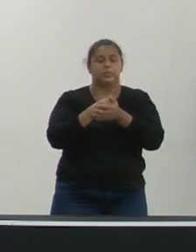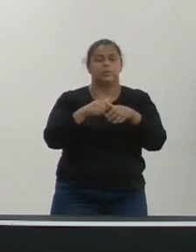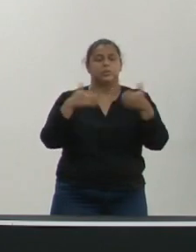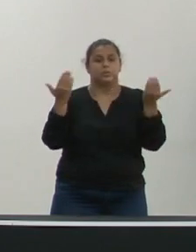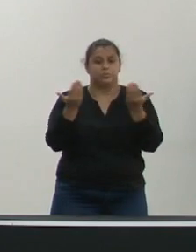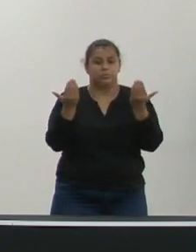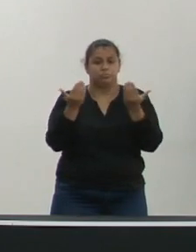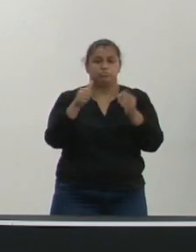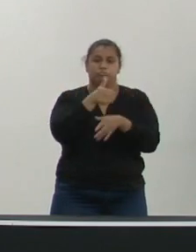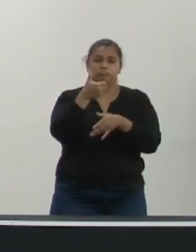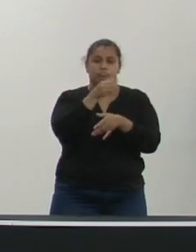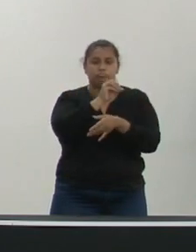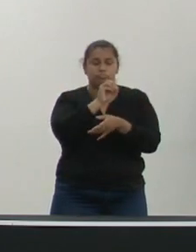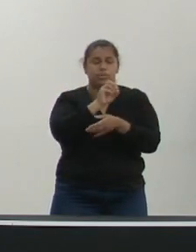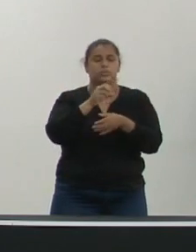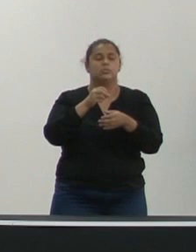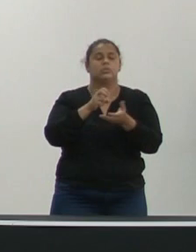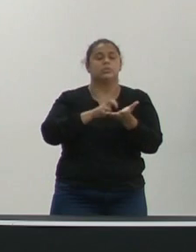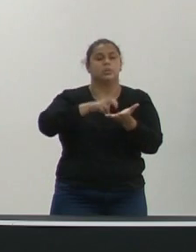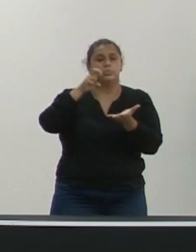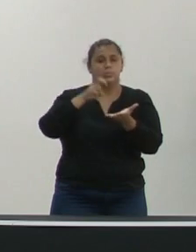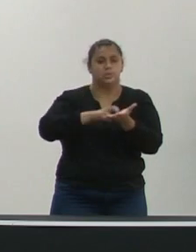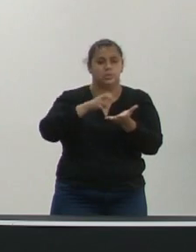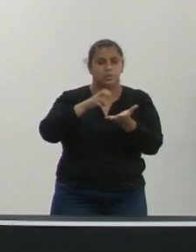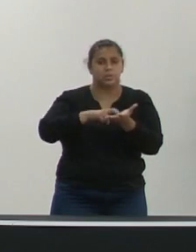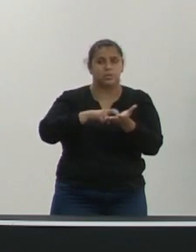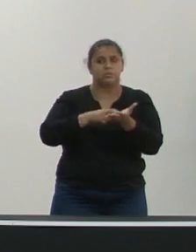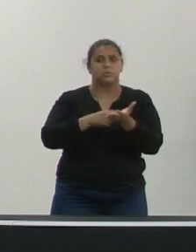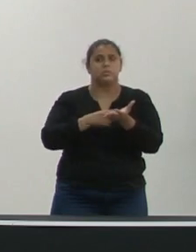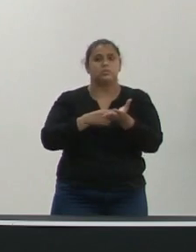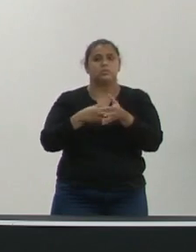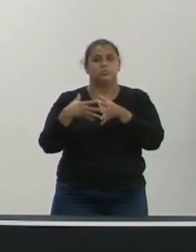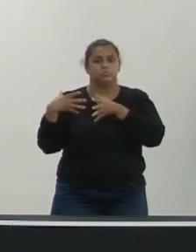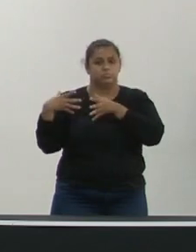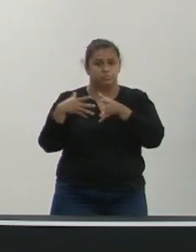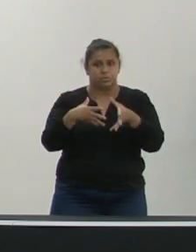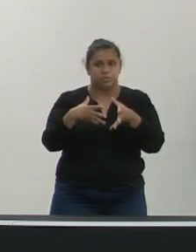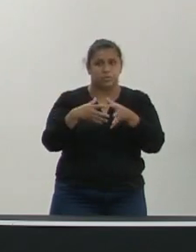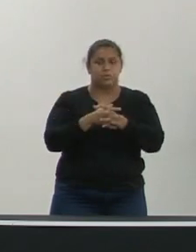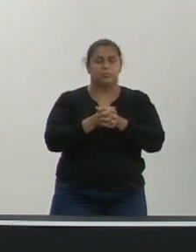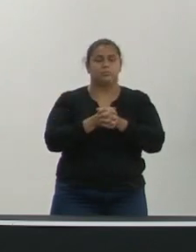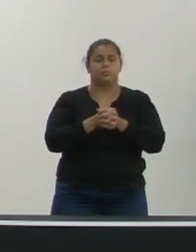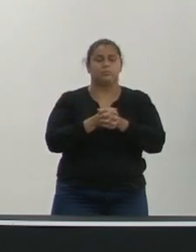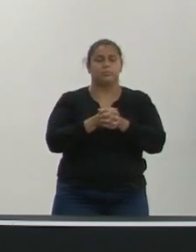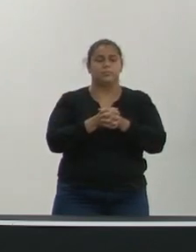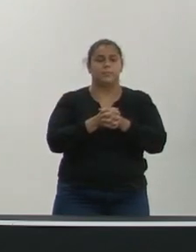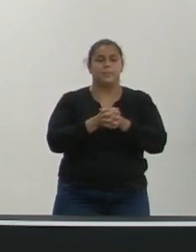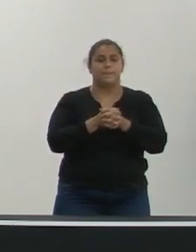horas da manhã para ser ouvido aqui por essa comissão. Então,